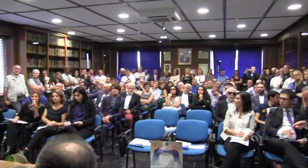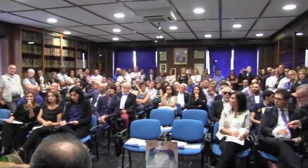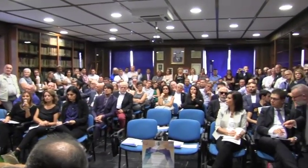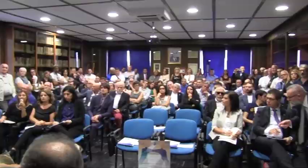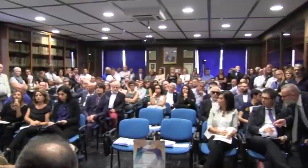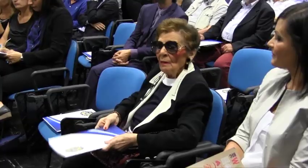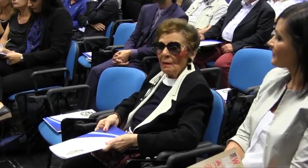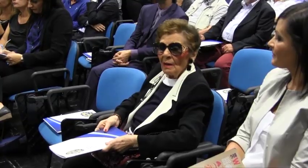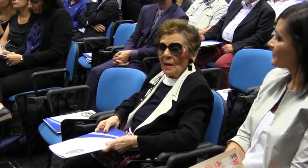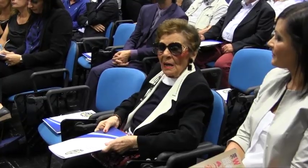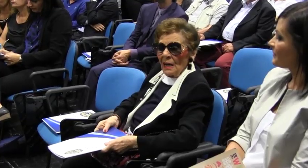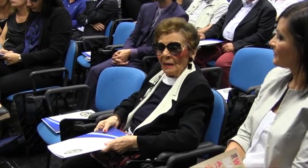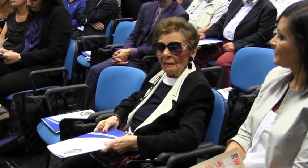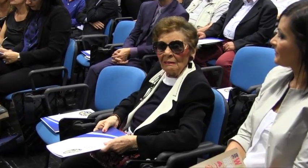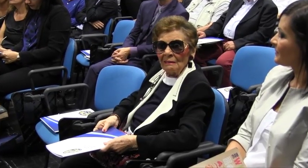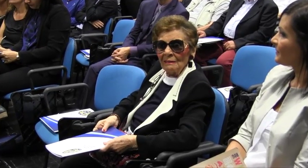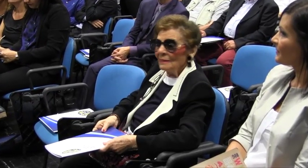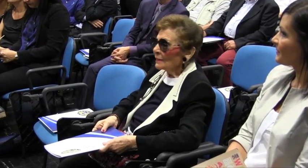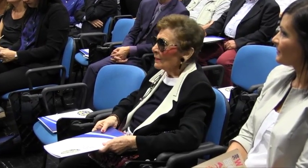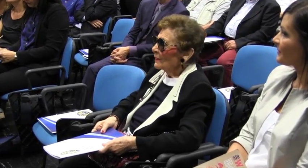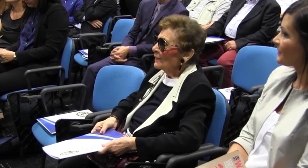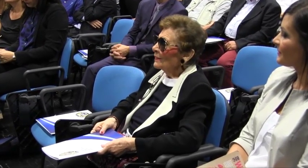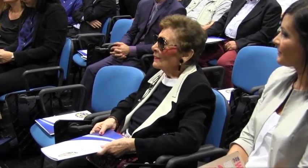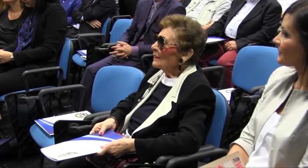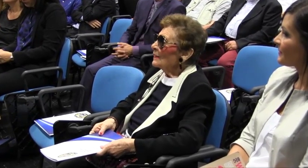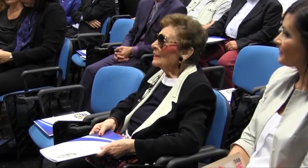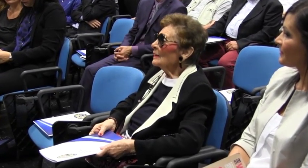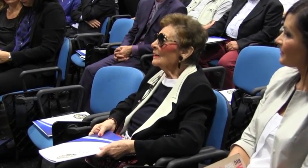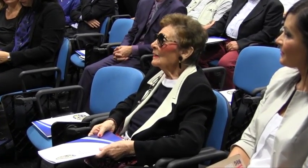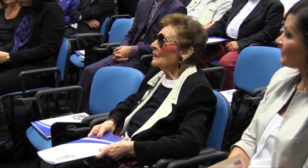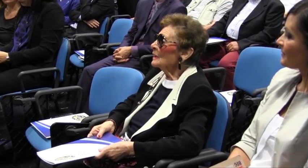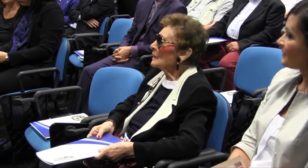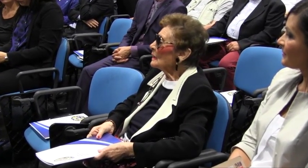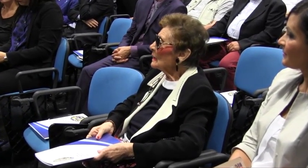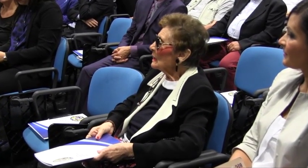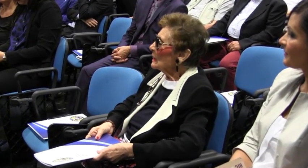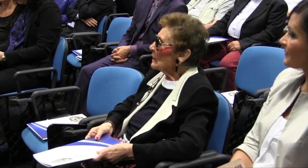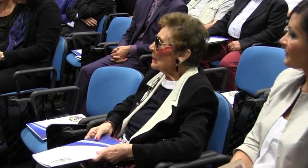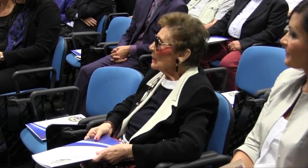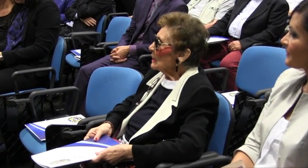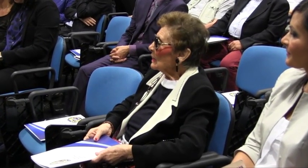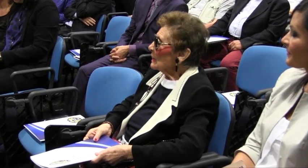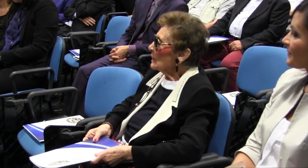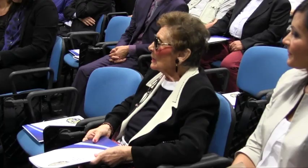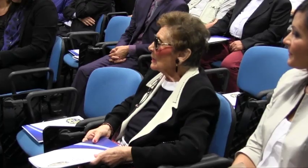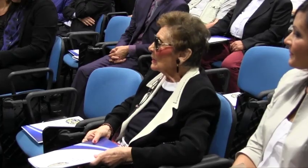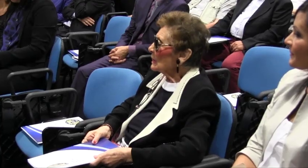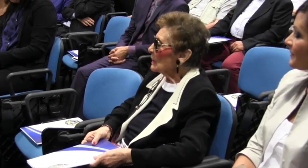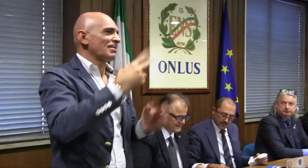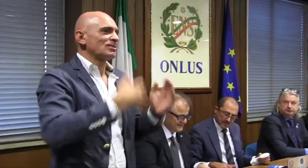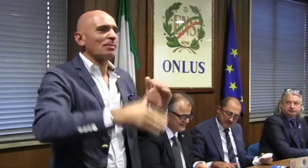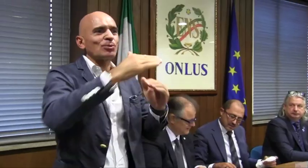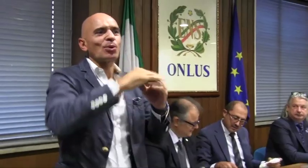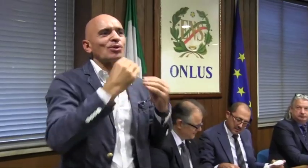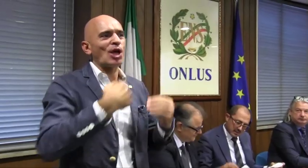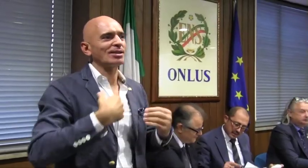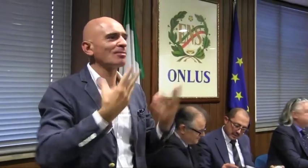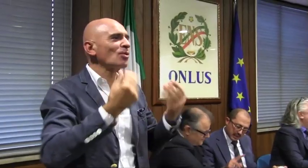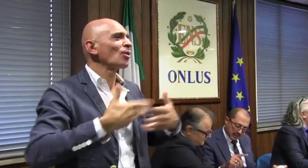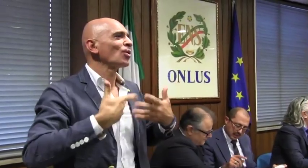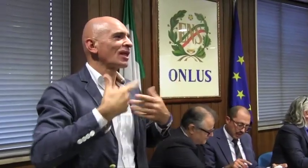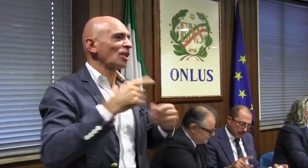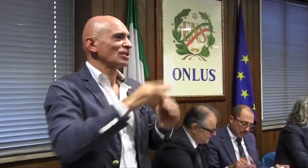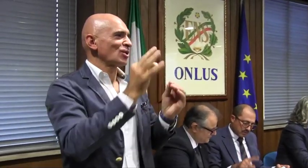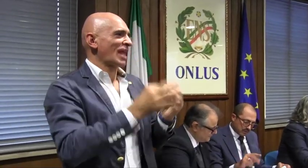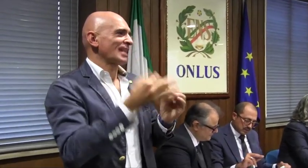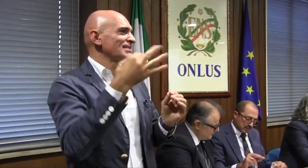livello sociale, del riconoscimento. Infatti siamo stati a Firenze e quindi abbiamo parlato con il nostro